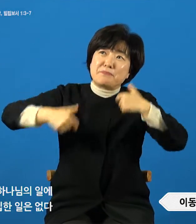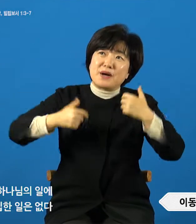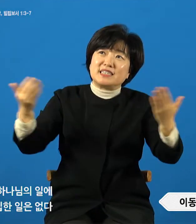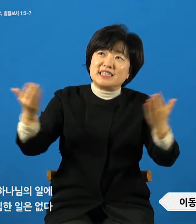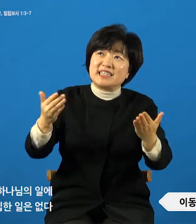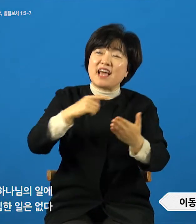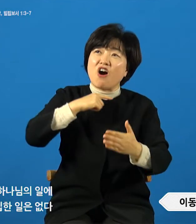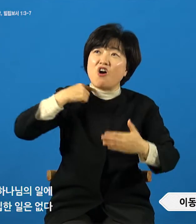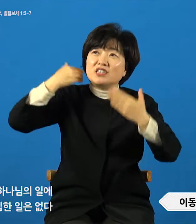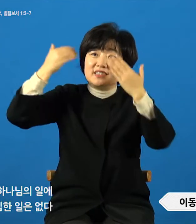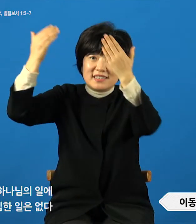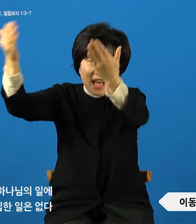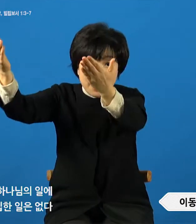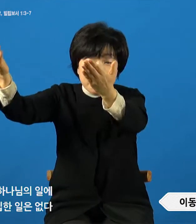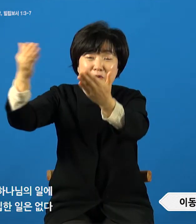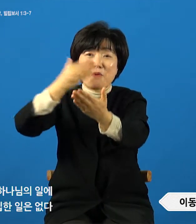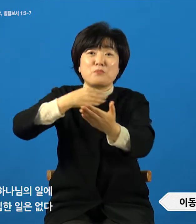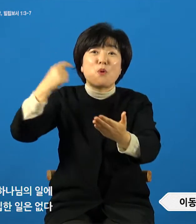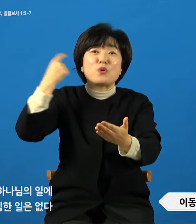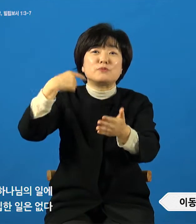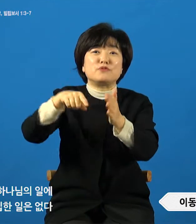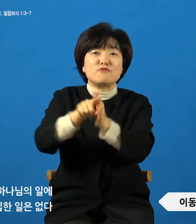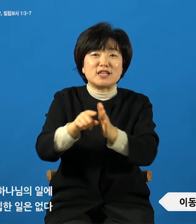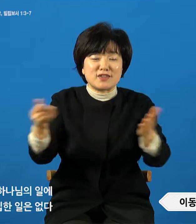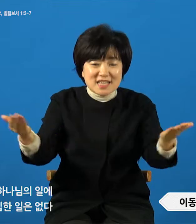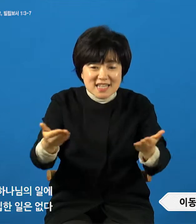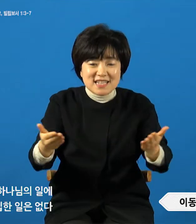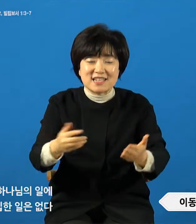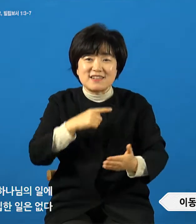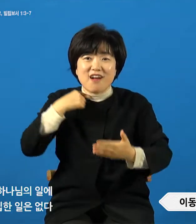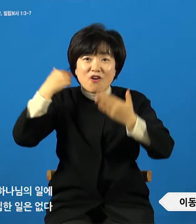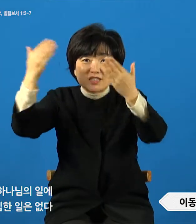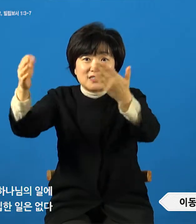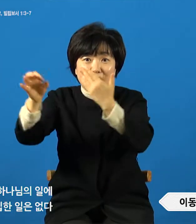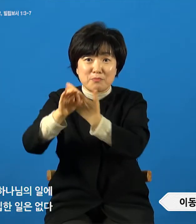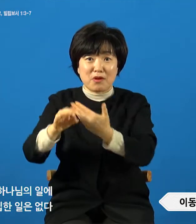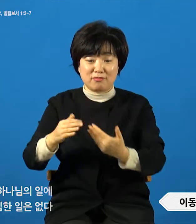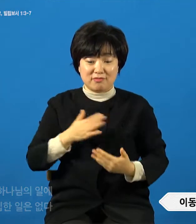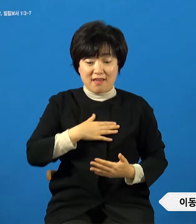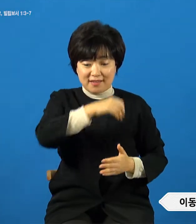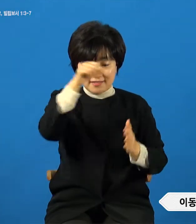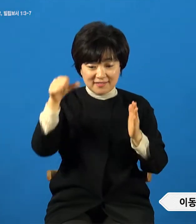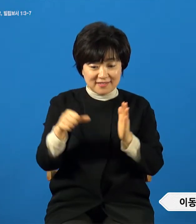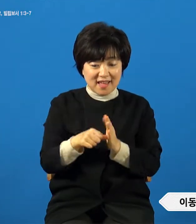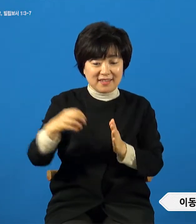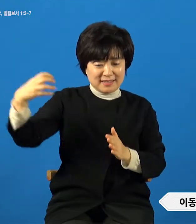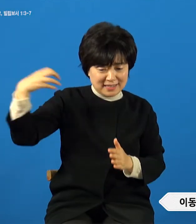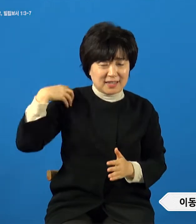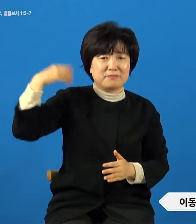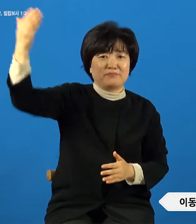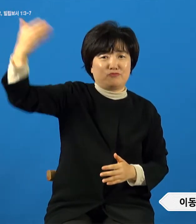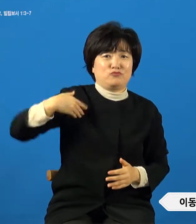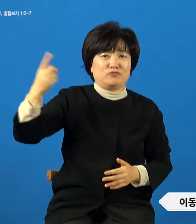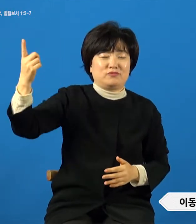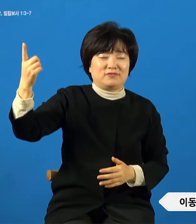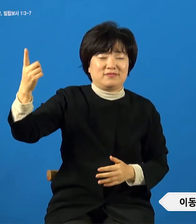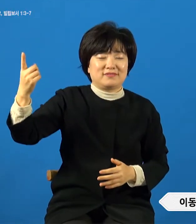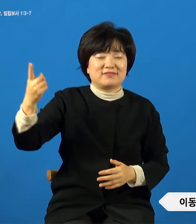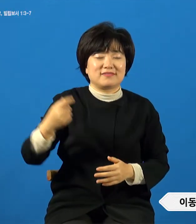복음을 위해서 일하면 주님이 내 인생을 책임져 주신다. 믿으시기 바랍니다. 이게 바로 빌립보서의